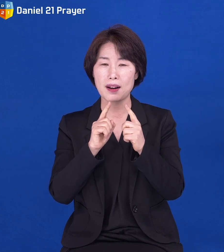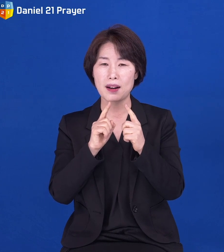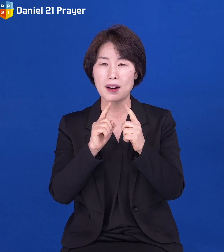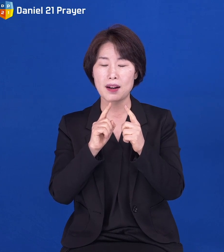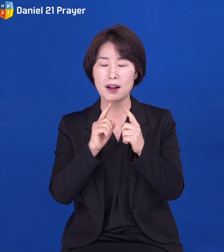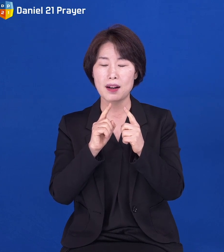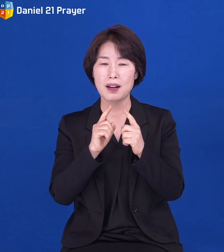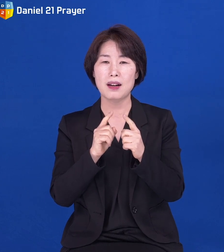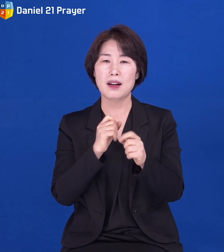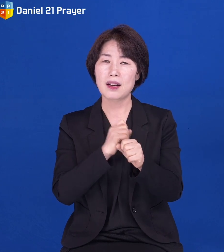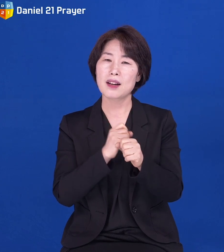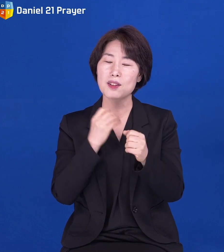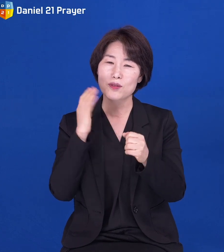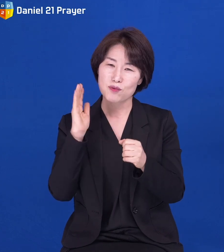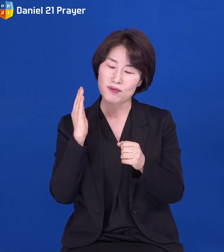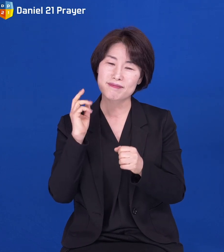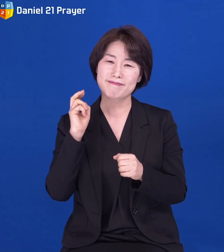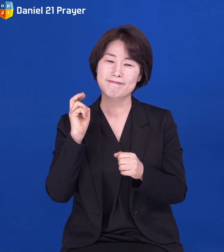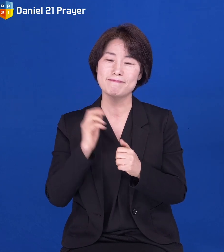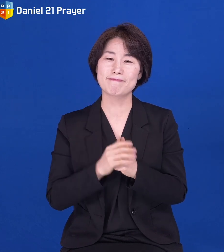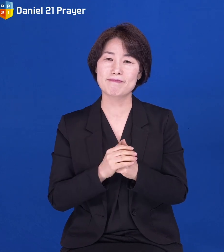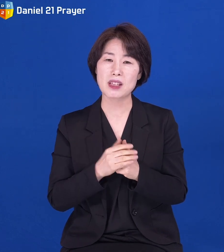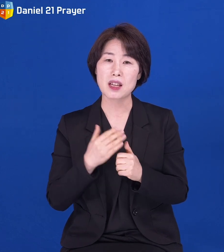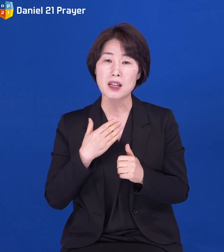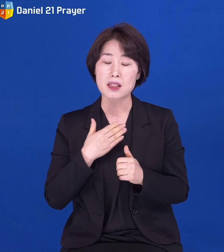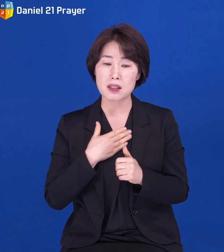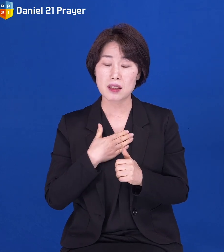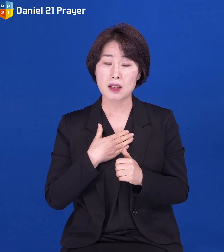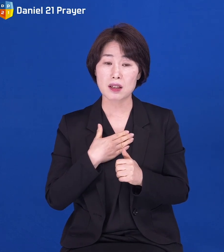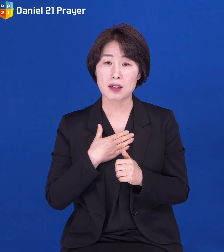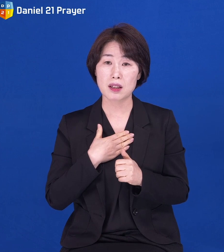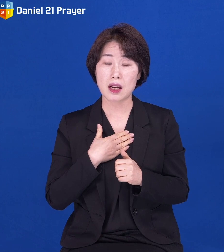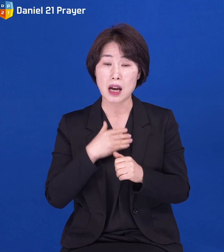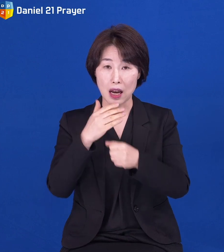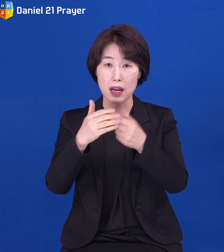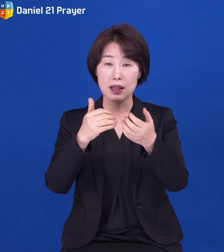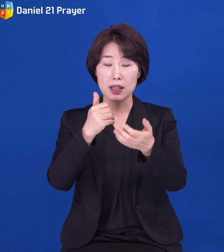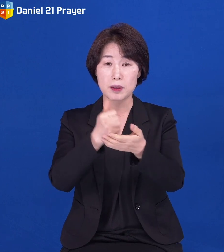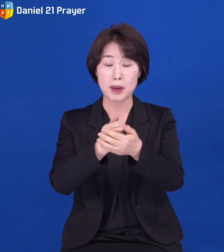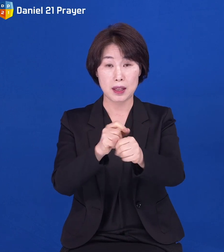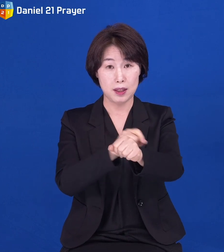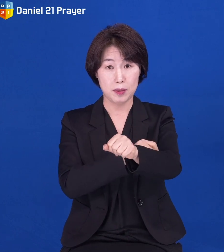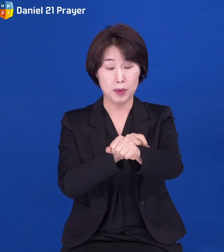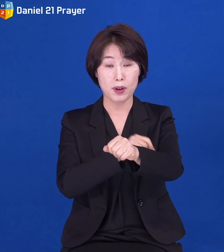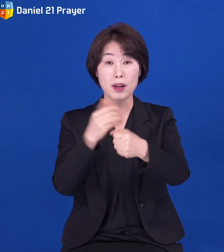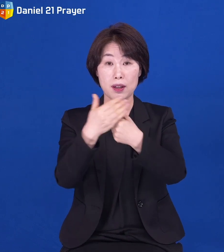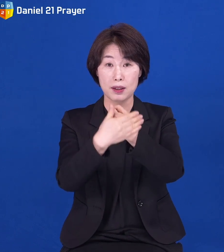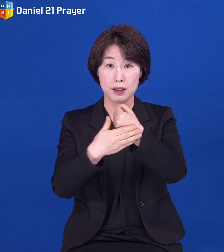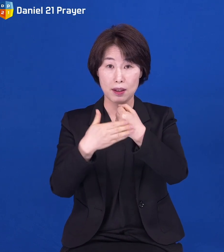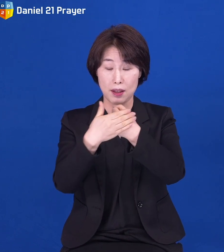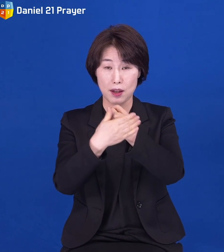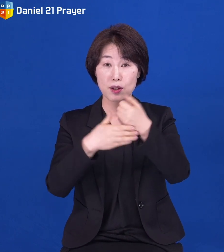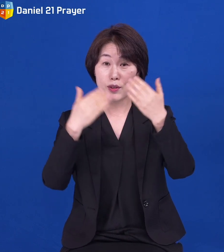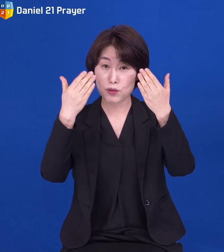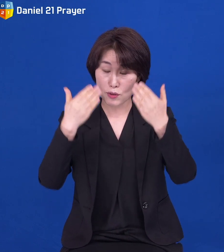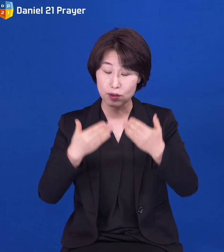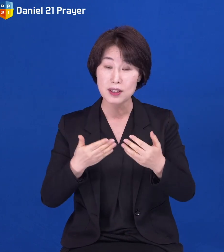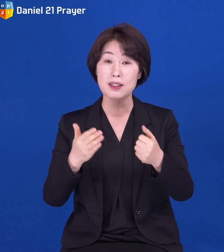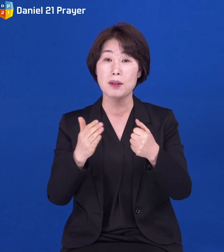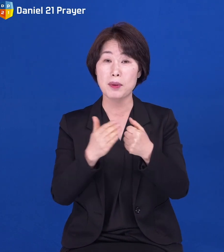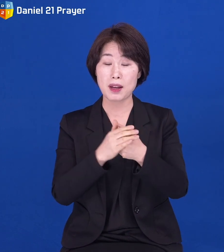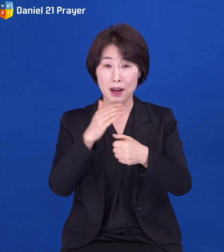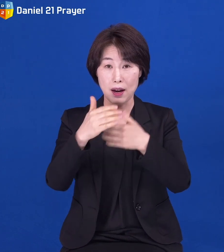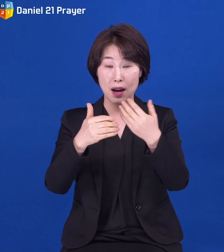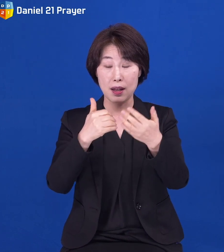굉장히 단순하게 생각할 수 없는 거잖아요. 하나님께서 특별하게 은혜를 주시고 하나님을 믿는